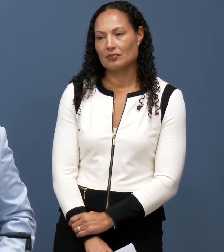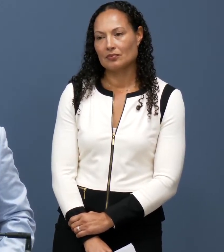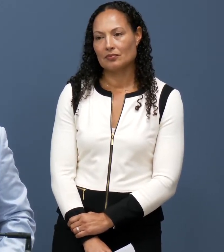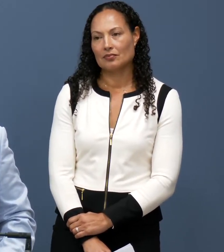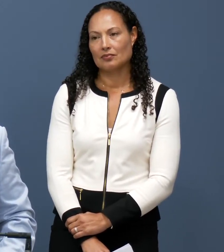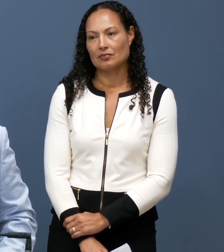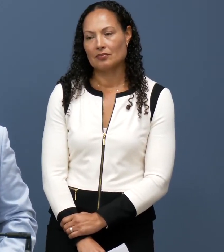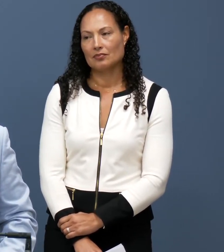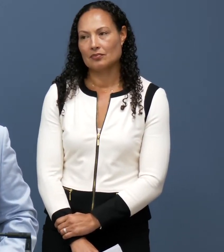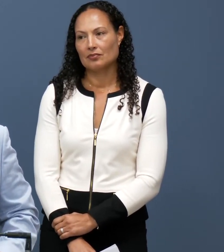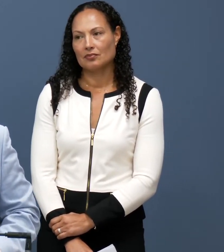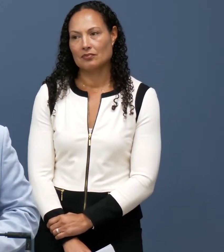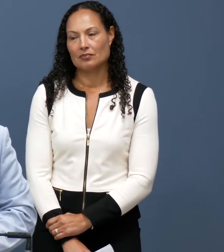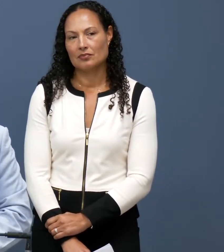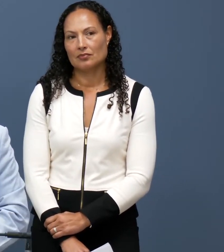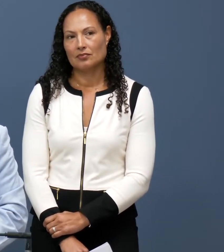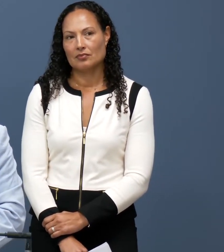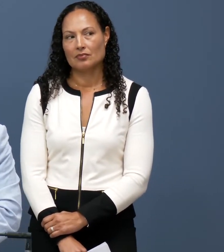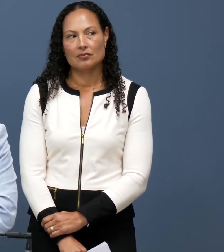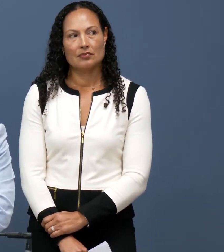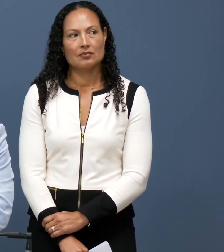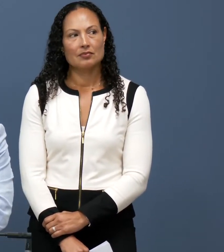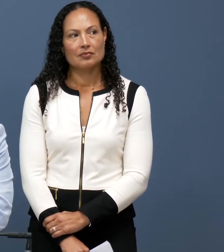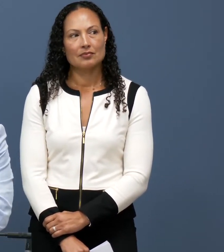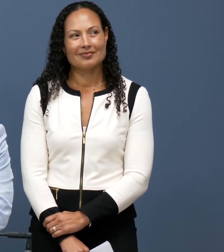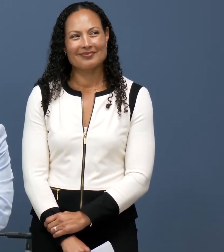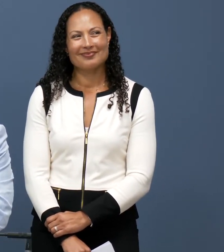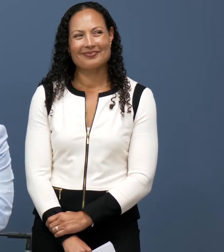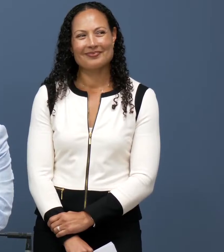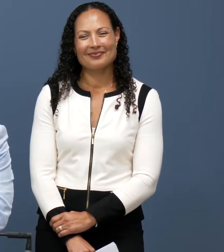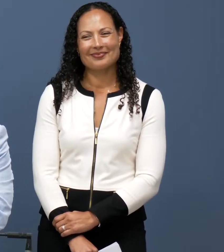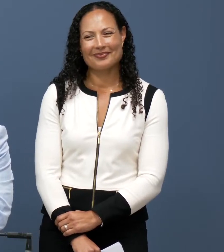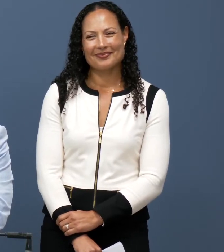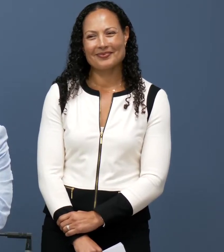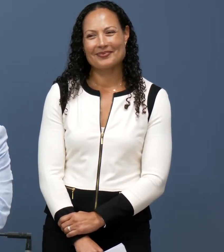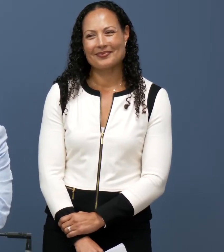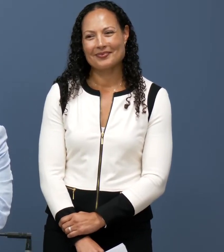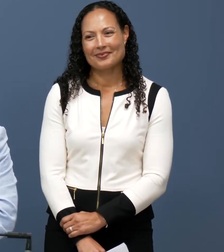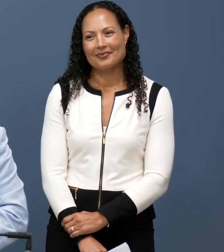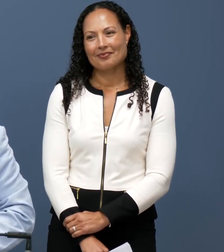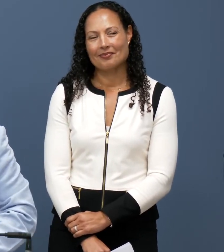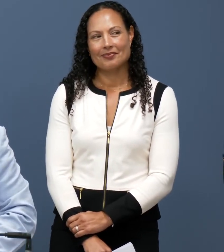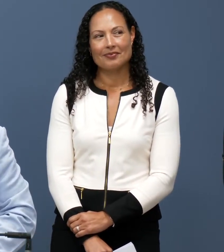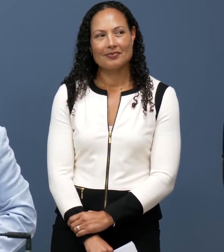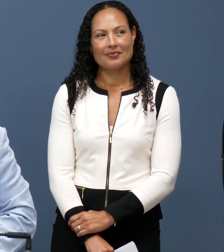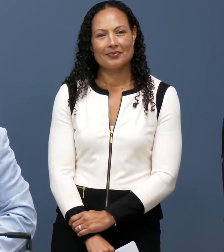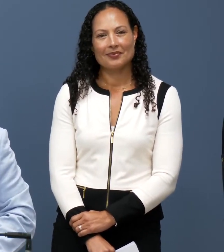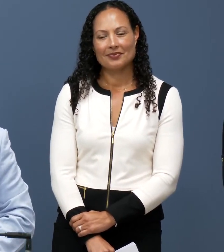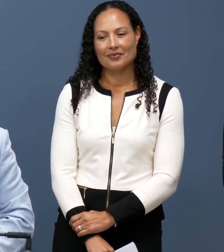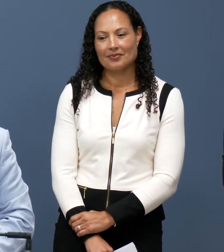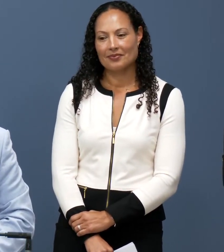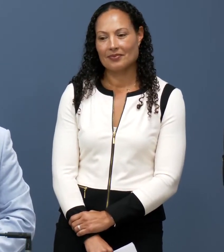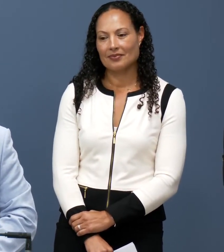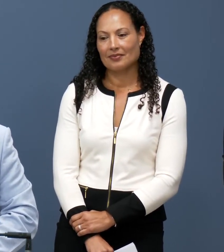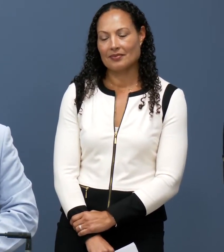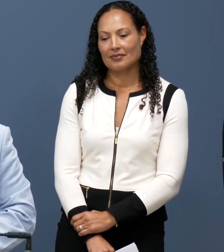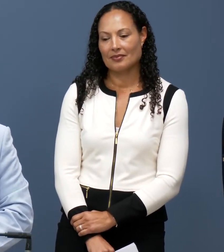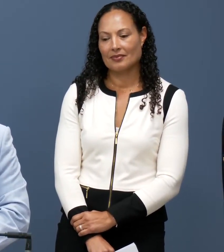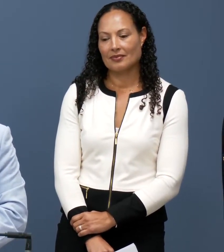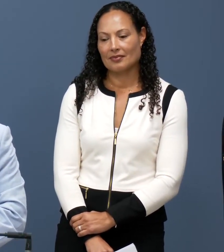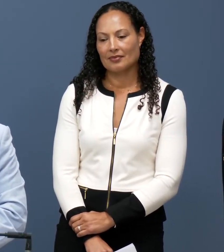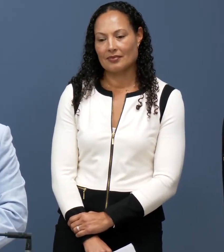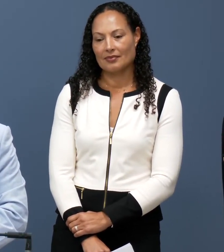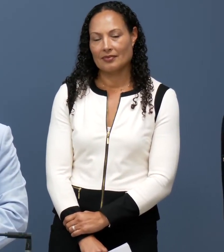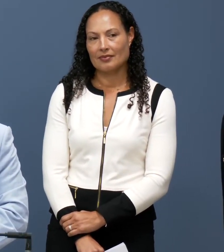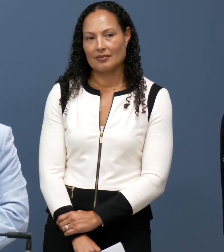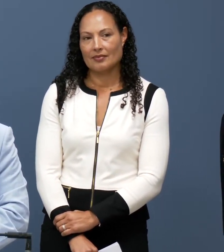លទ្ធភាពគ្រប់គ្រាន់នៅក្នុងការត្រៀមជើងព្រួលនិងរចនាសម្ព័ន្ធដែលចាំបាច់នានាដើម្បីដោះស្រាយវិបត្តិសម្រាប់មនុស្សលោកយើងនេះបាទសាលា